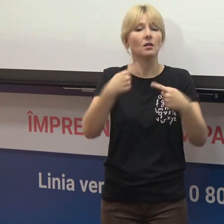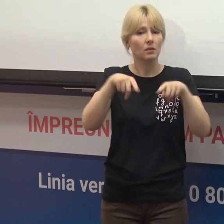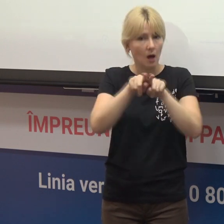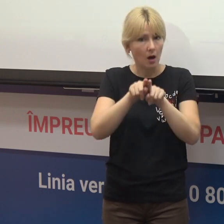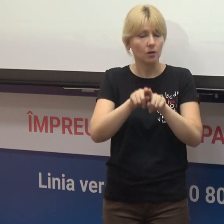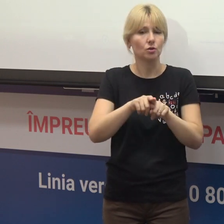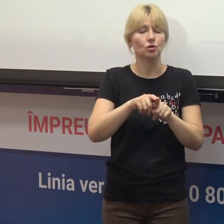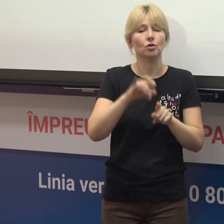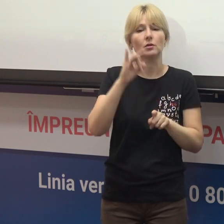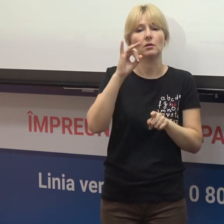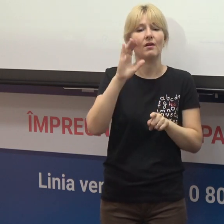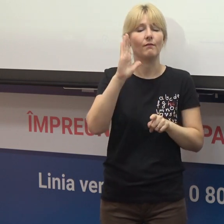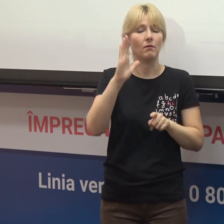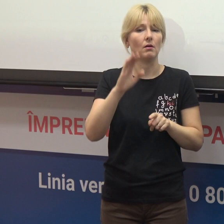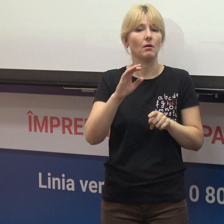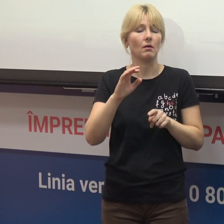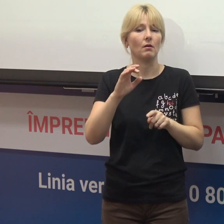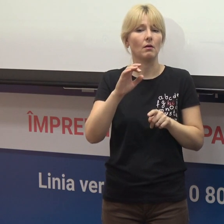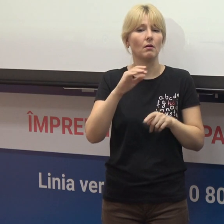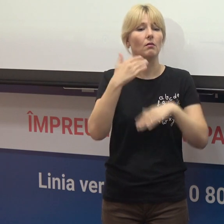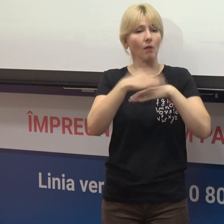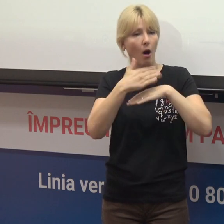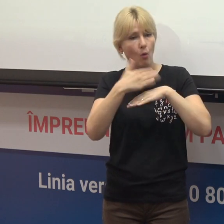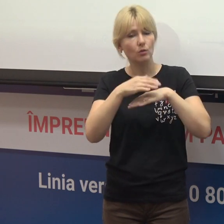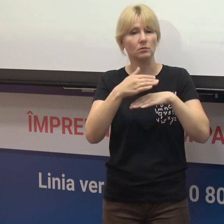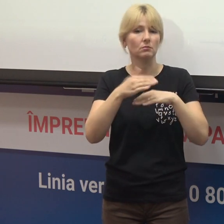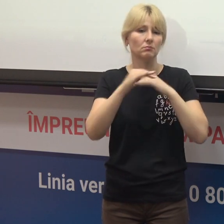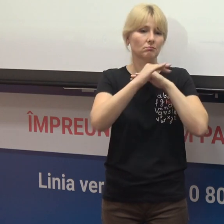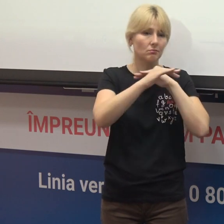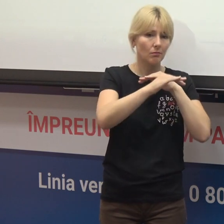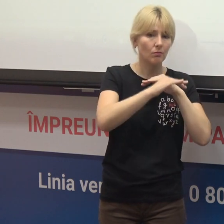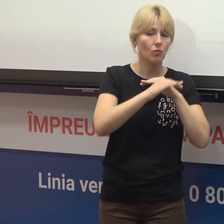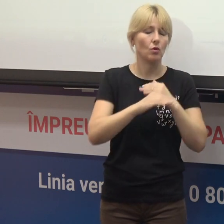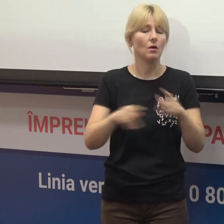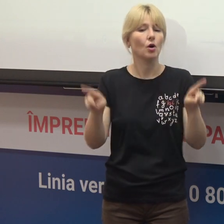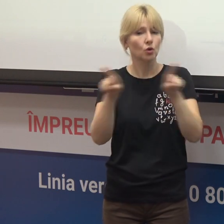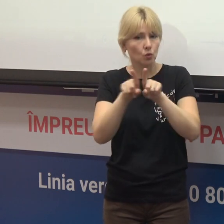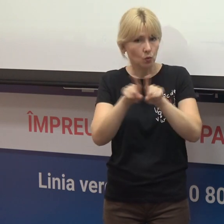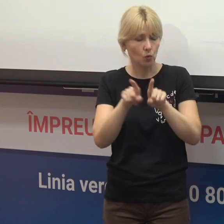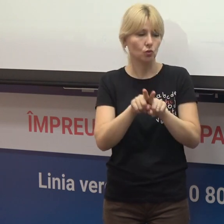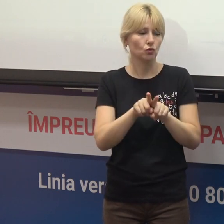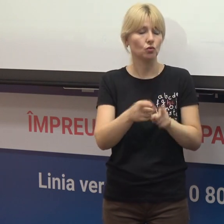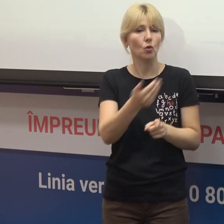agrement. În acest caz, vă zic că se solicită și este